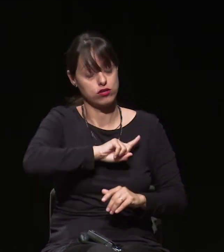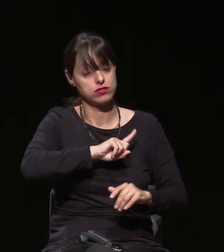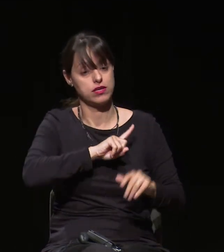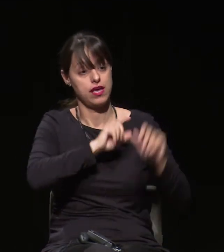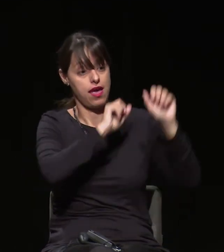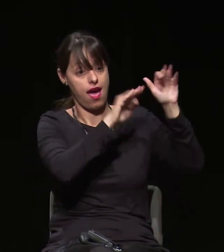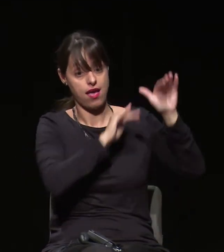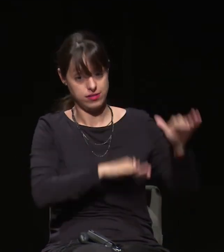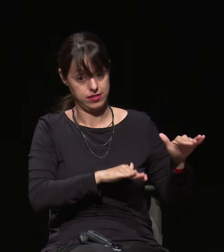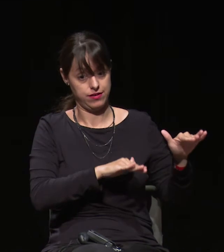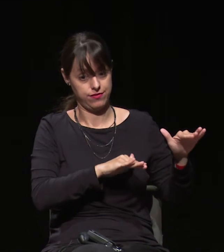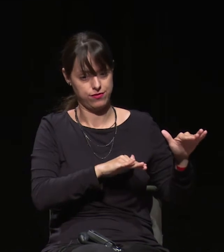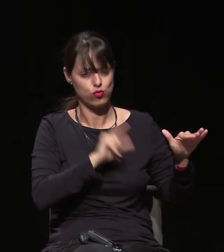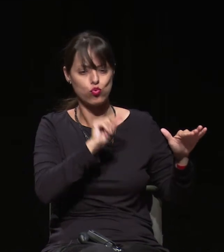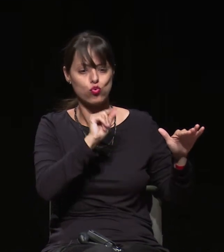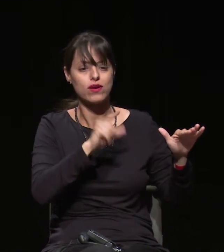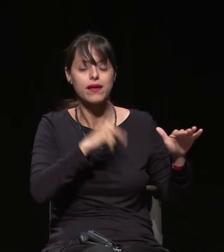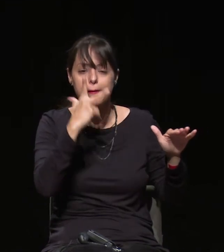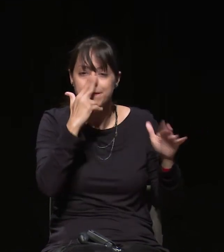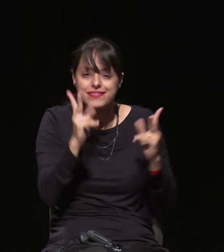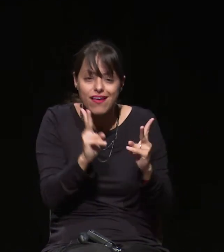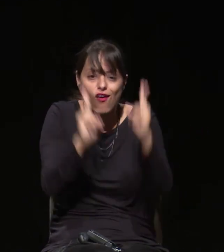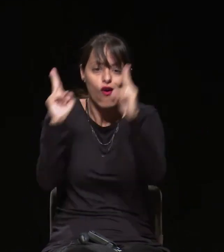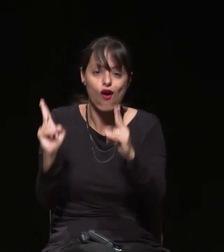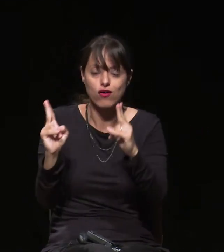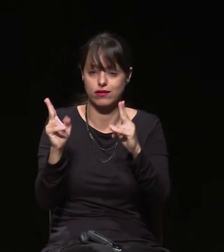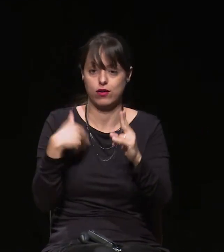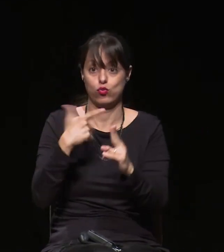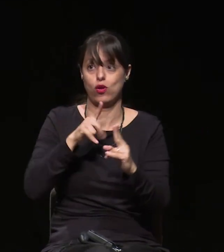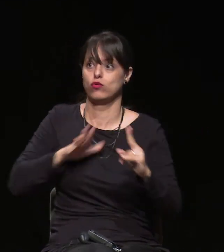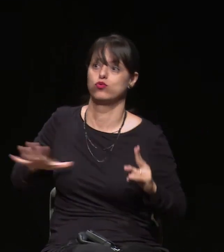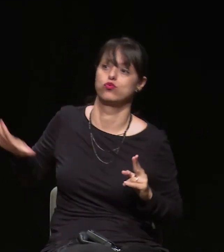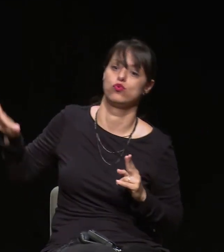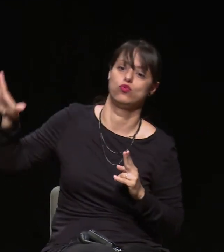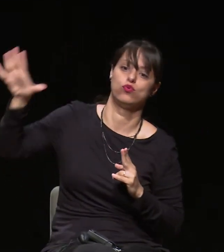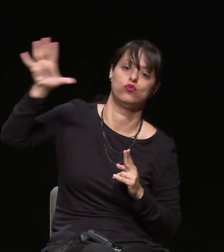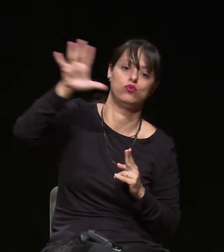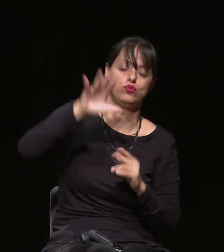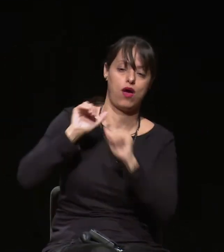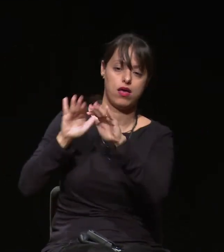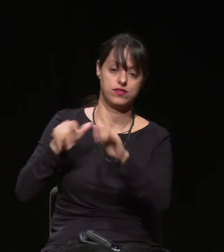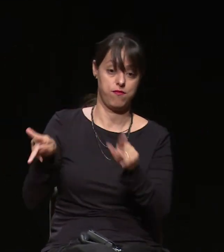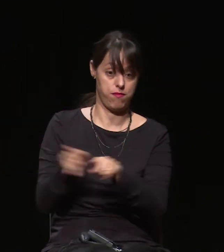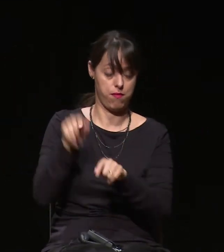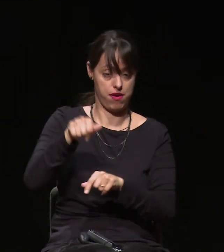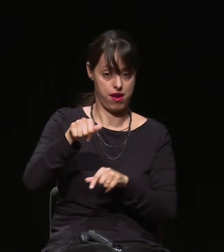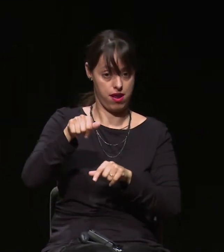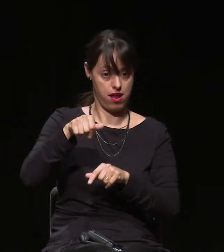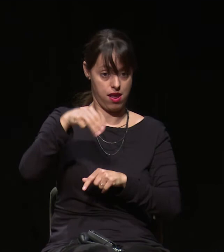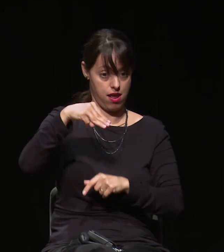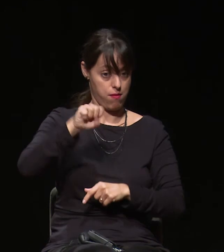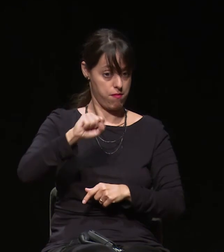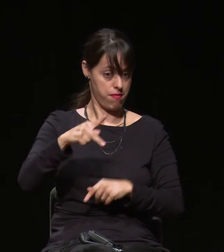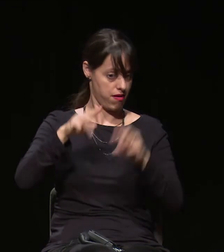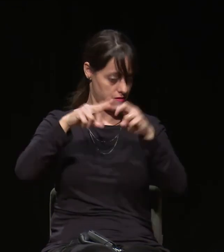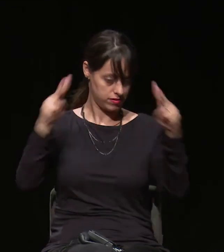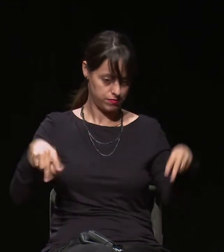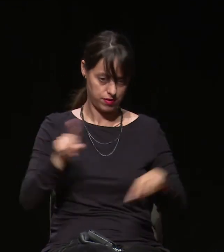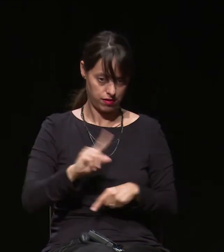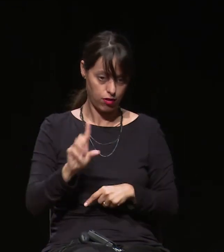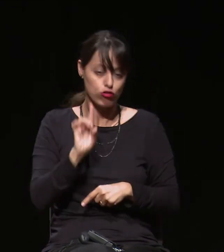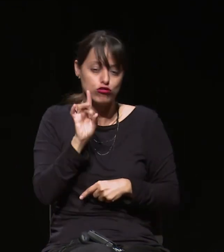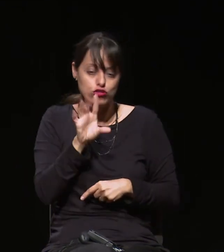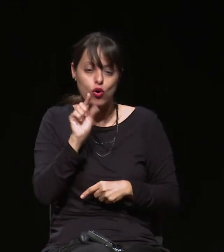existente. Digo retrato, pois não tomei a totalidade das obras, e nem é esse meu objetivo. Pretendo